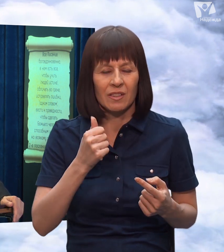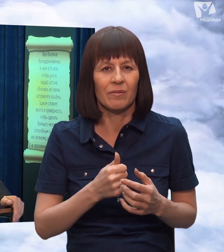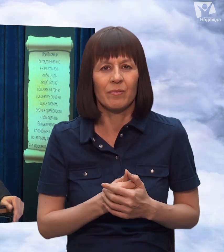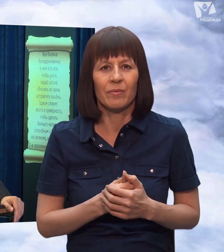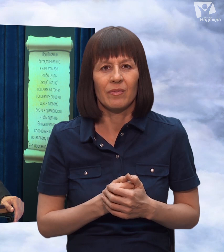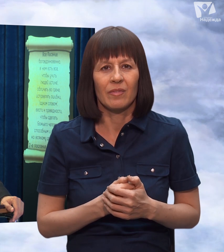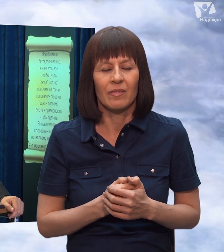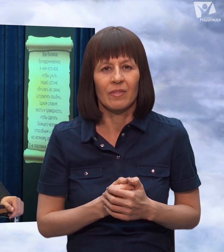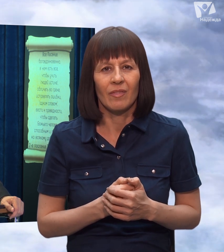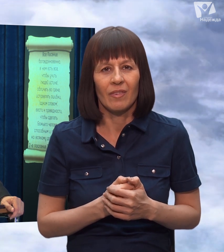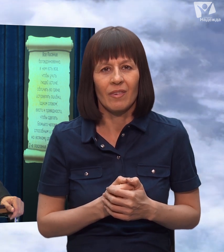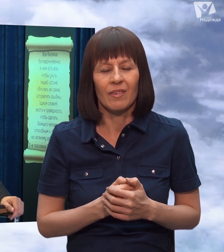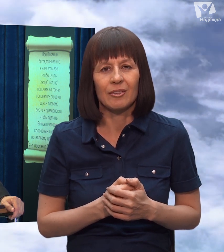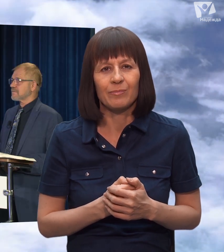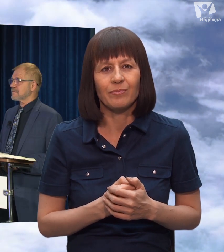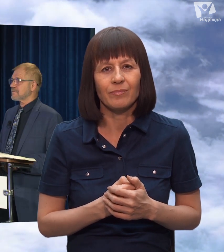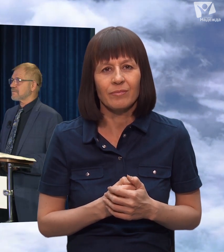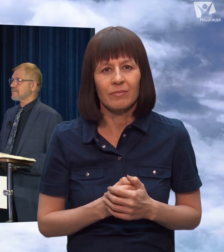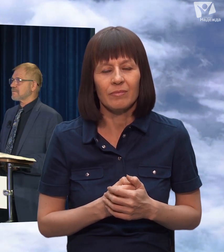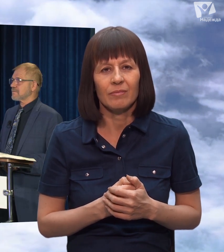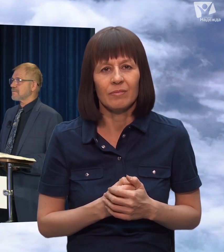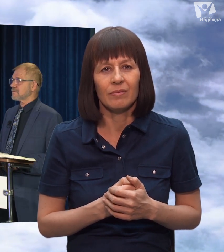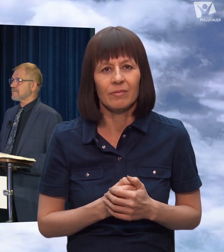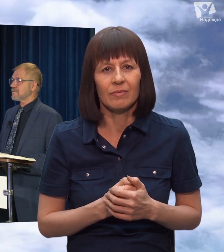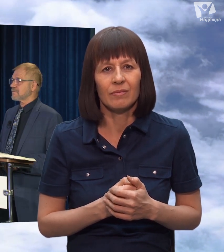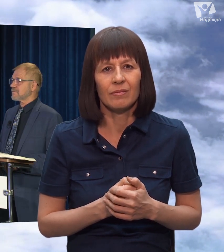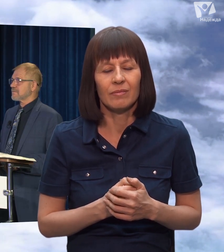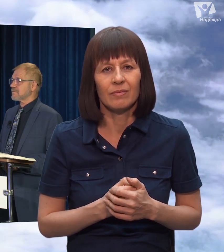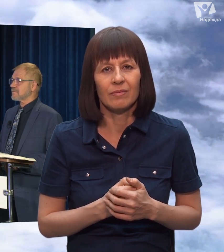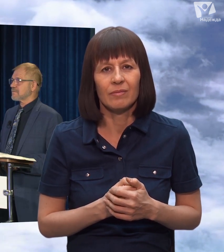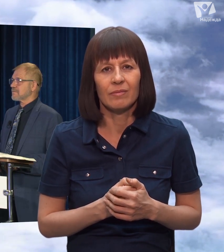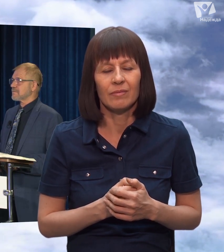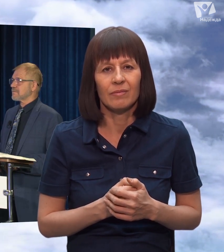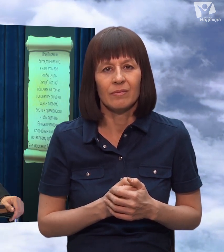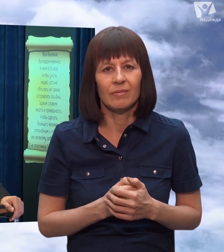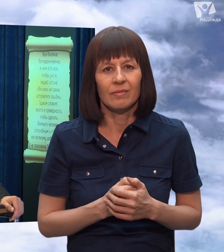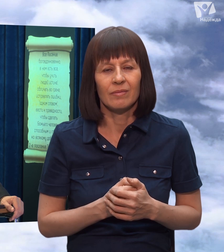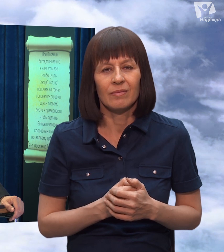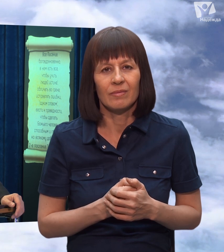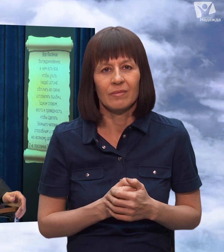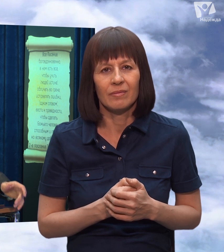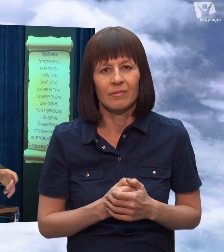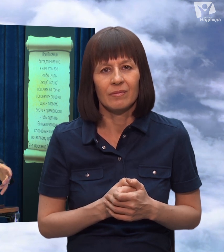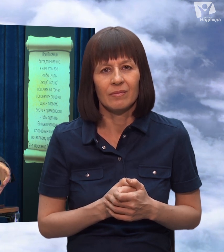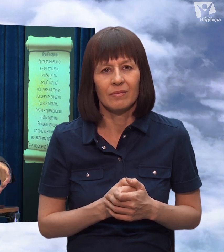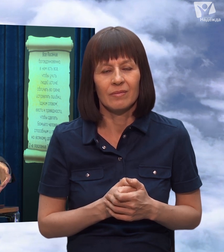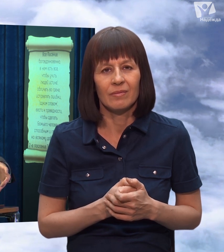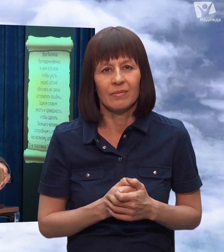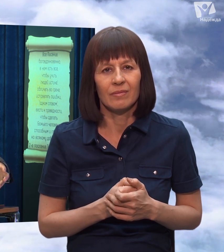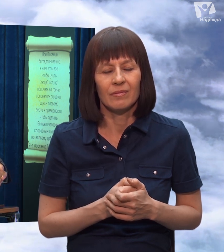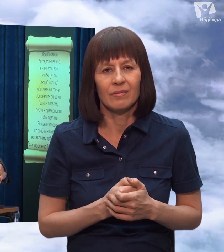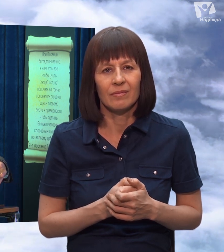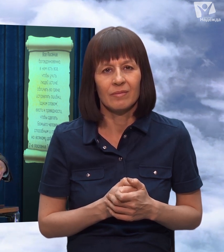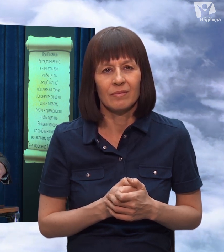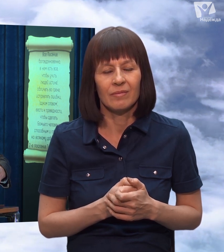методичной вдумчивая работаешь через священника вый пророков учителей то есть это как